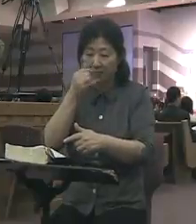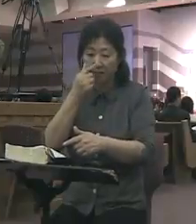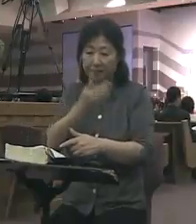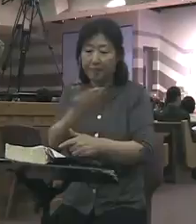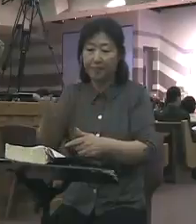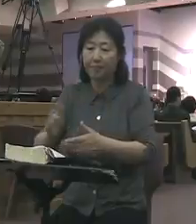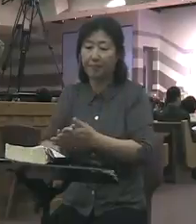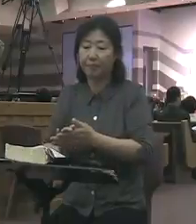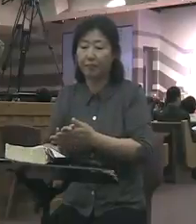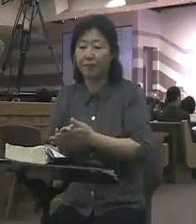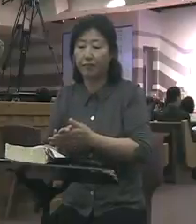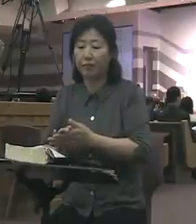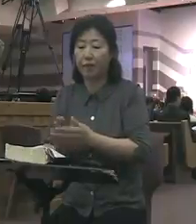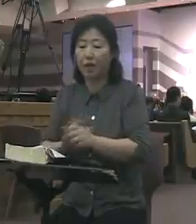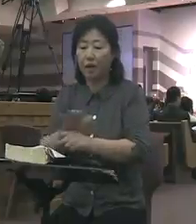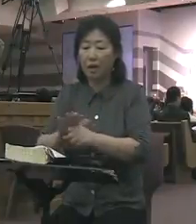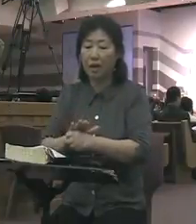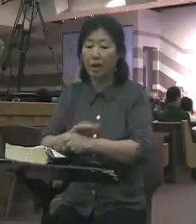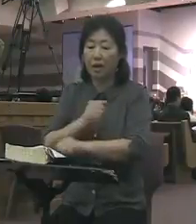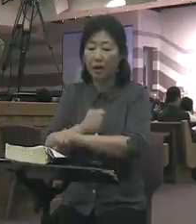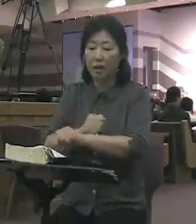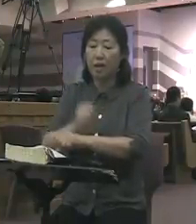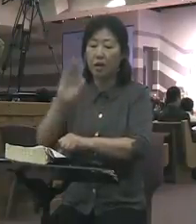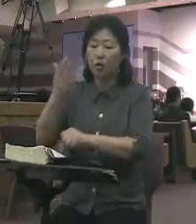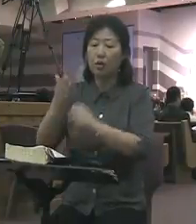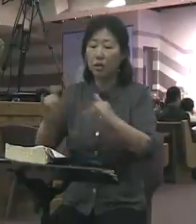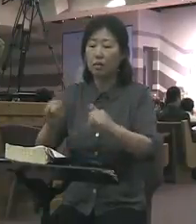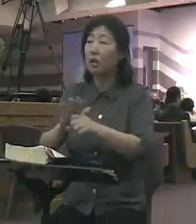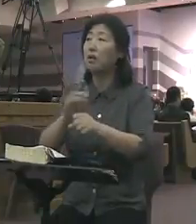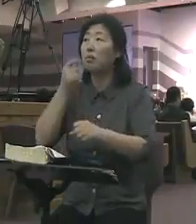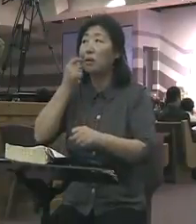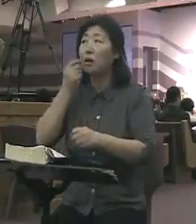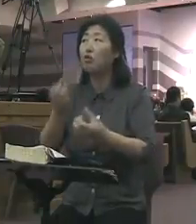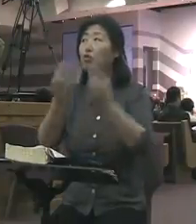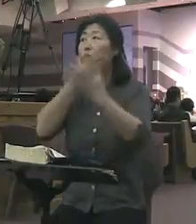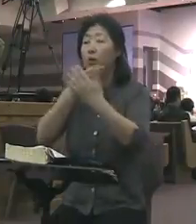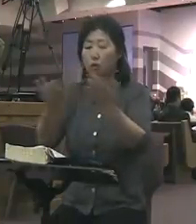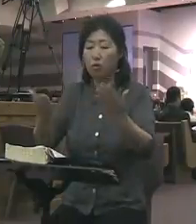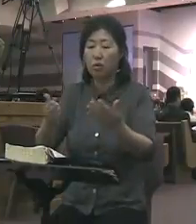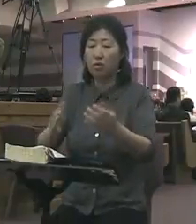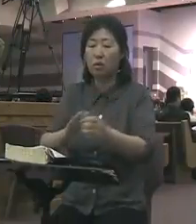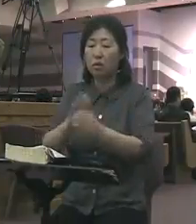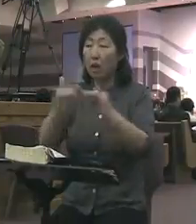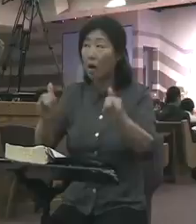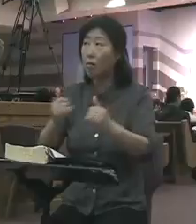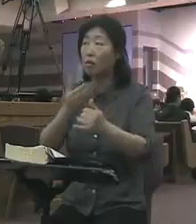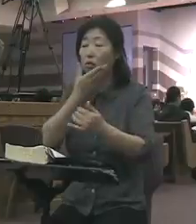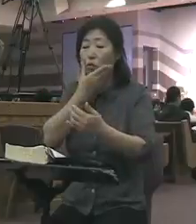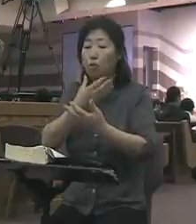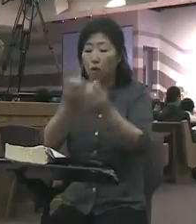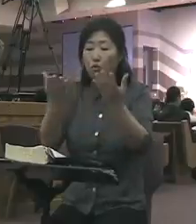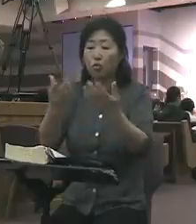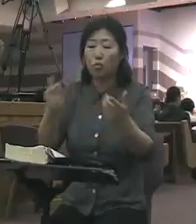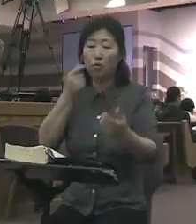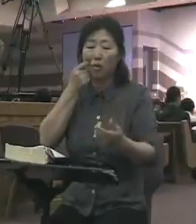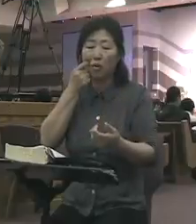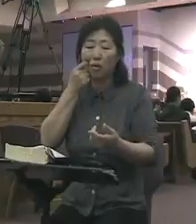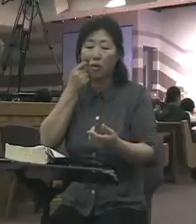오늘 사랑해야 될 사람을 사랑하지 못하고 축복해야 될 사람을 축복하지 못하고 살고 있지는